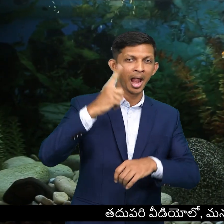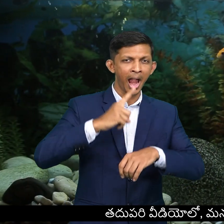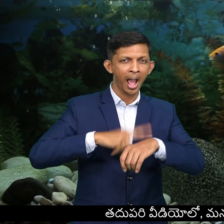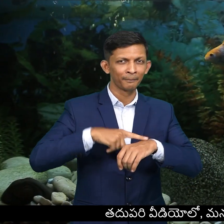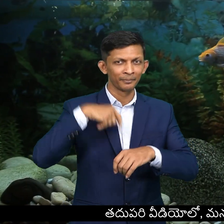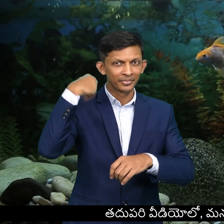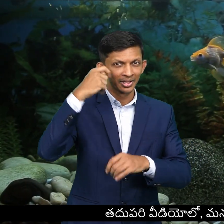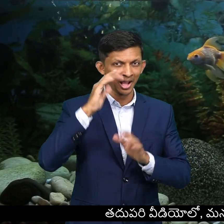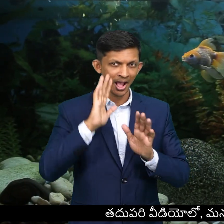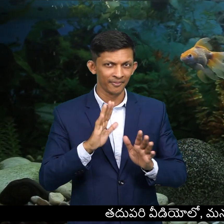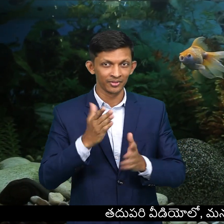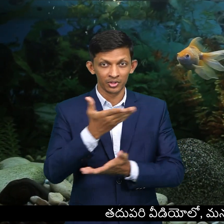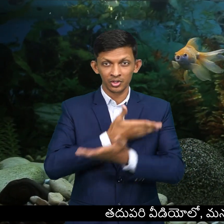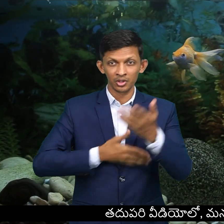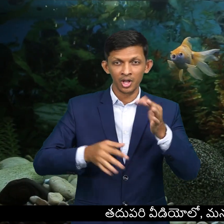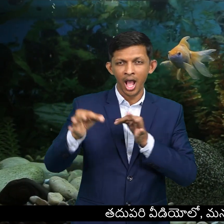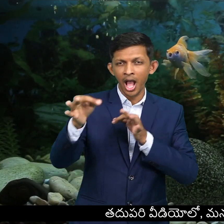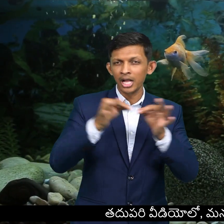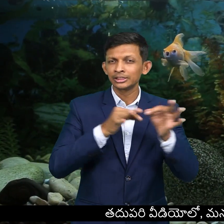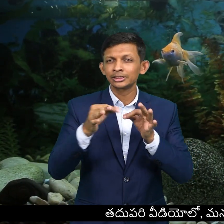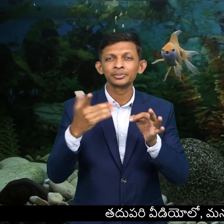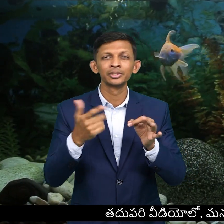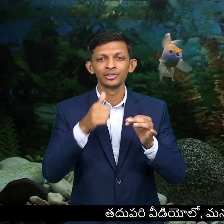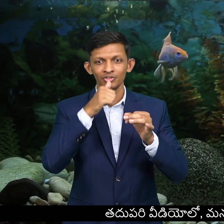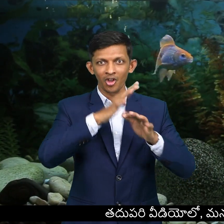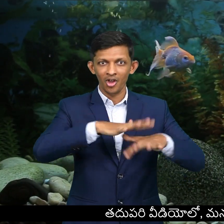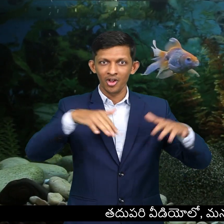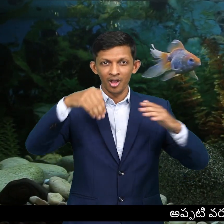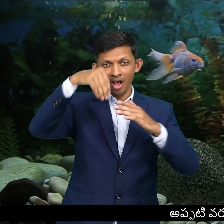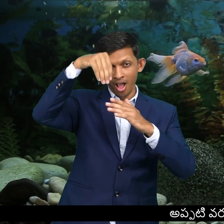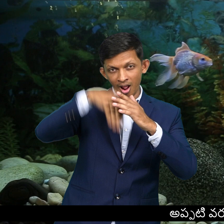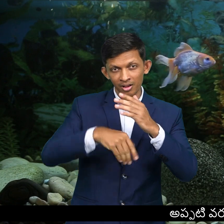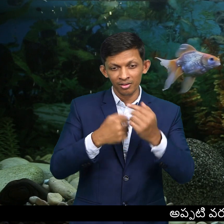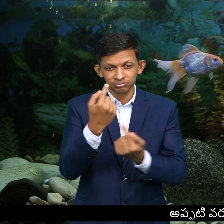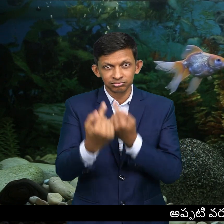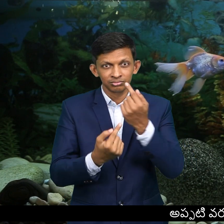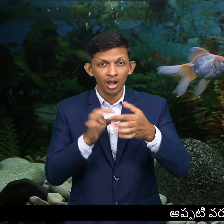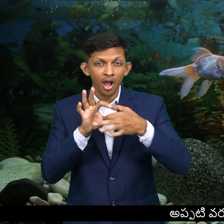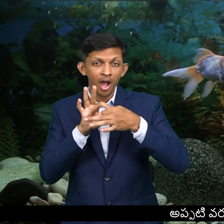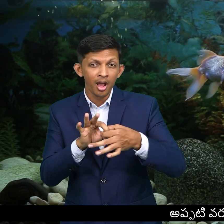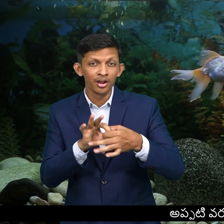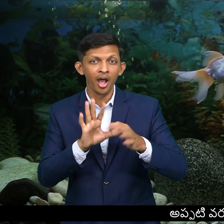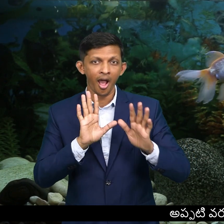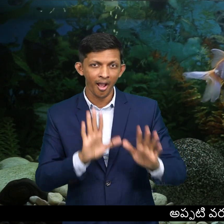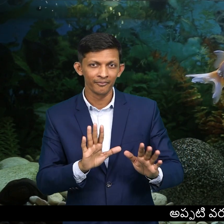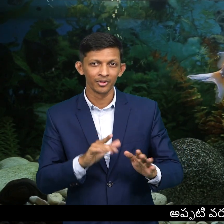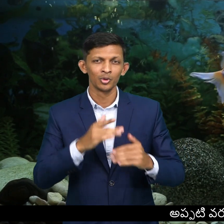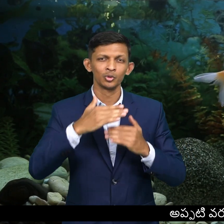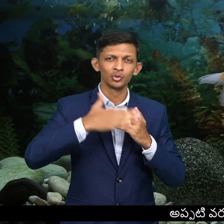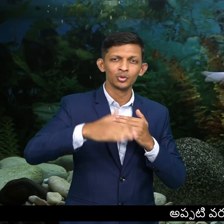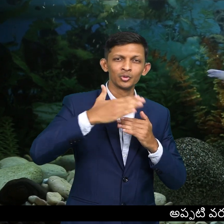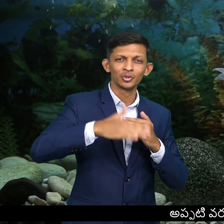తదుపరి వీడియోలో మనం జల ఆవాసాలను అన్వేషిస్తాం. అప్పటి వరకు వేచి ఉండండి.